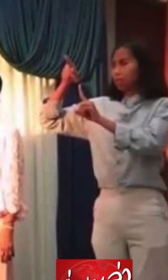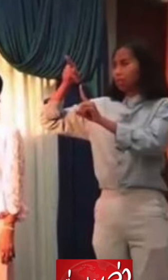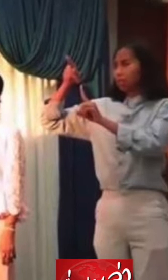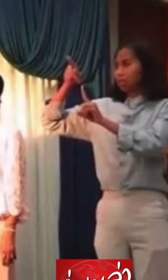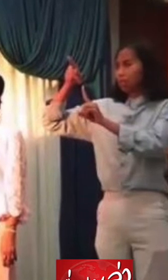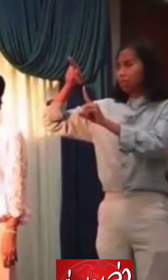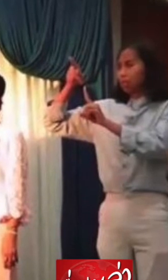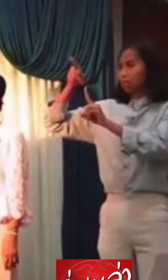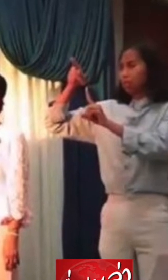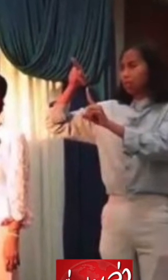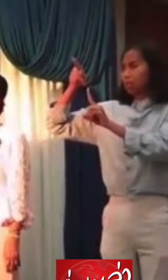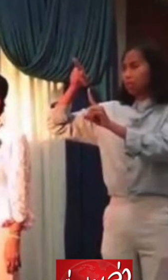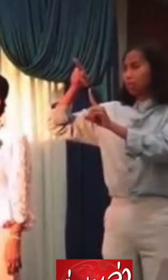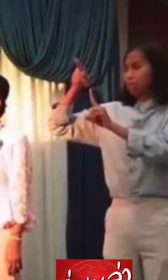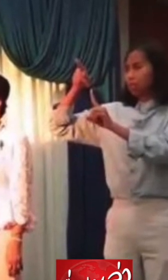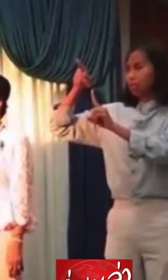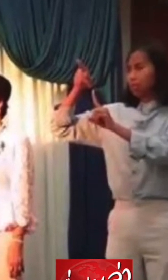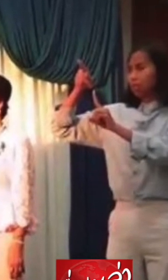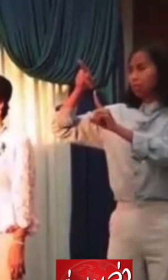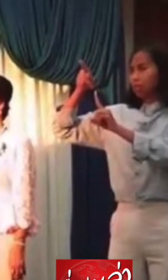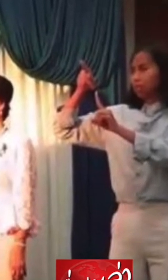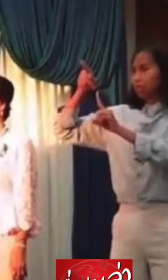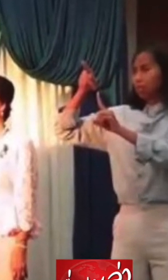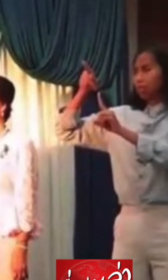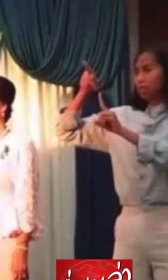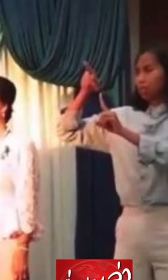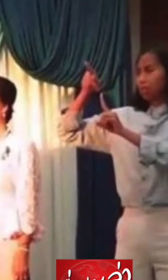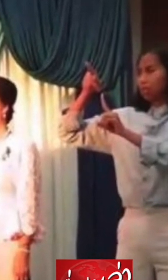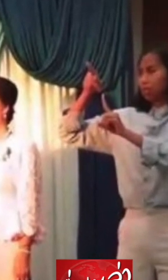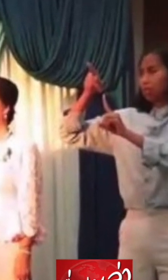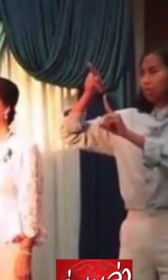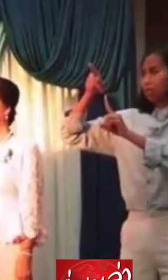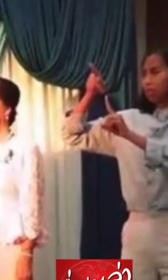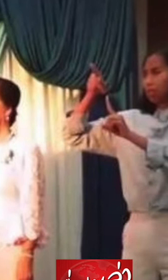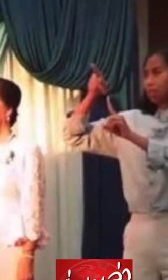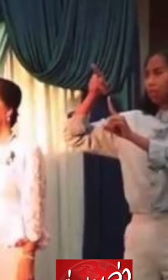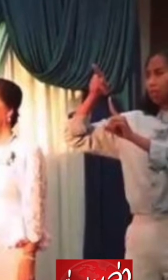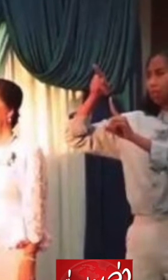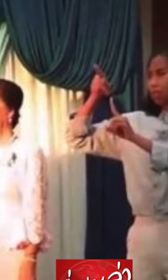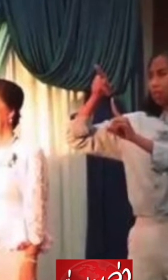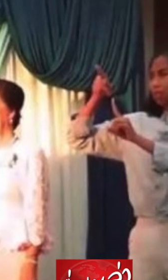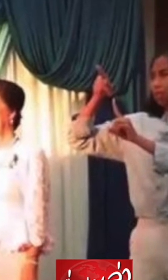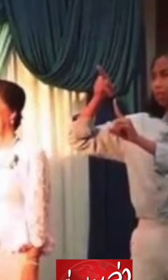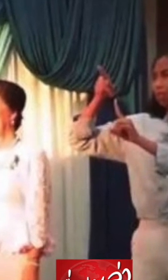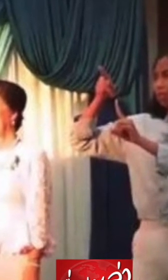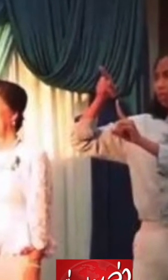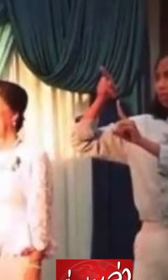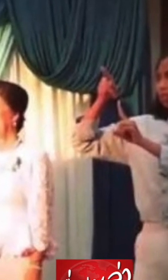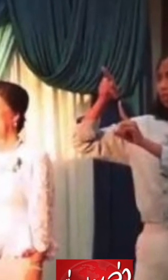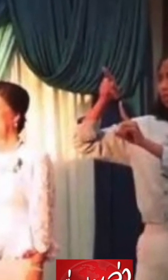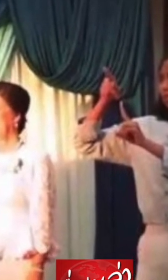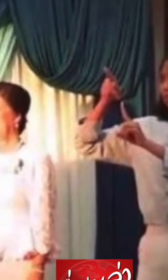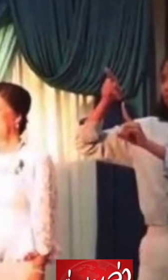ตนเองรู้สึกดีใจที่ลูกสาวของตนได้แต่งงานและเป็นฝั่งเป็นฝาลูกสาวของตนเป็นคนเก่งและ